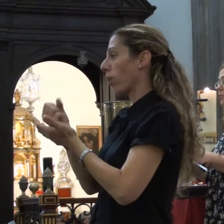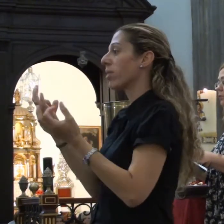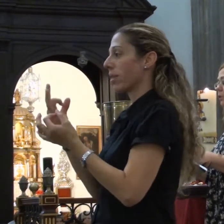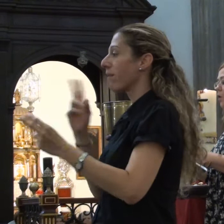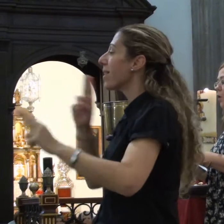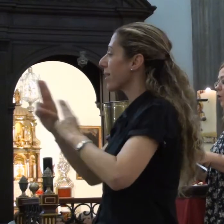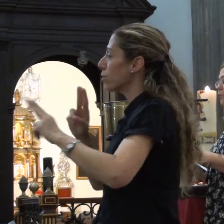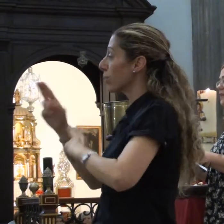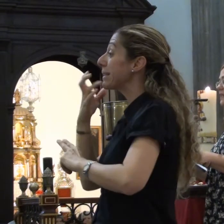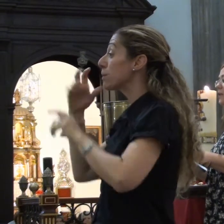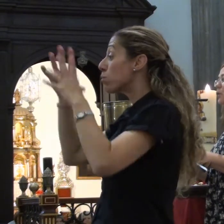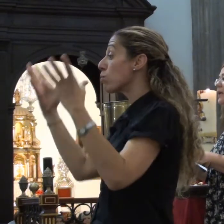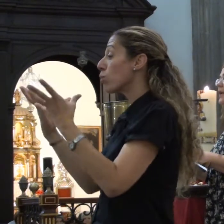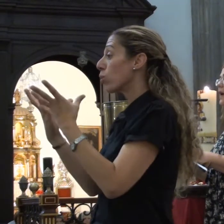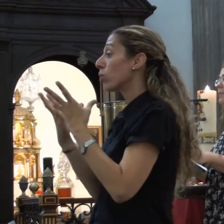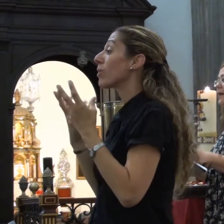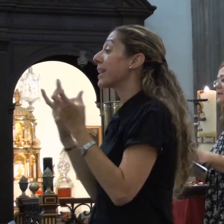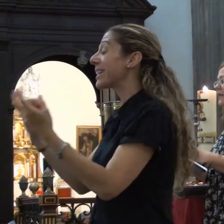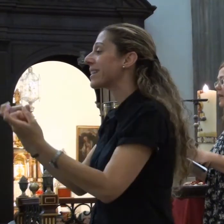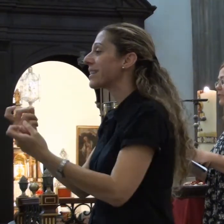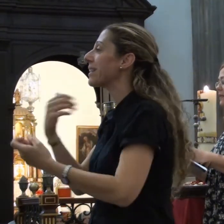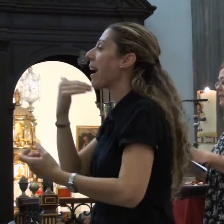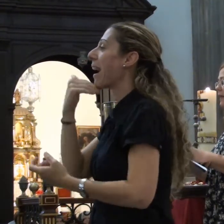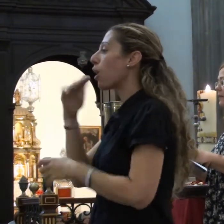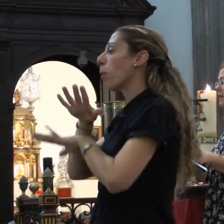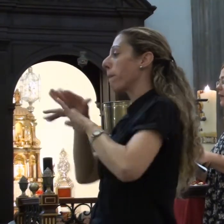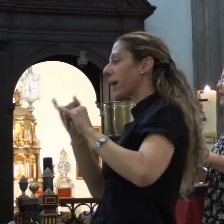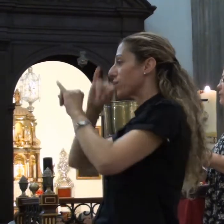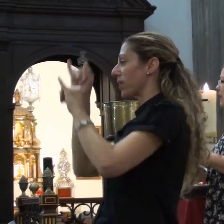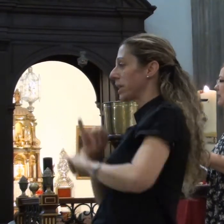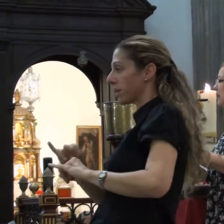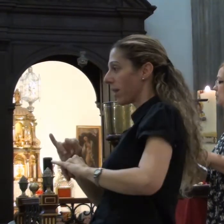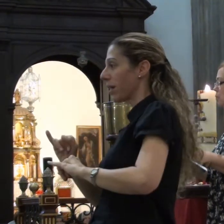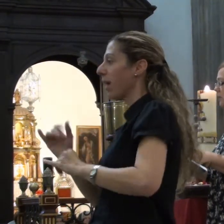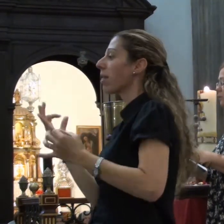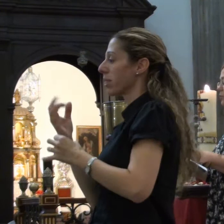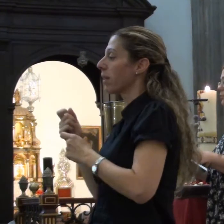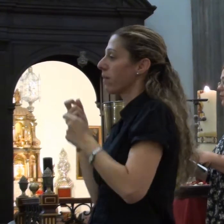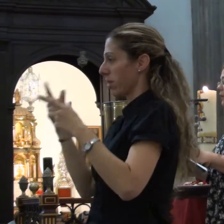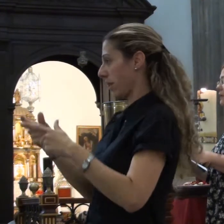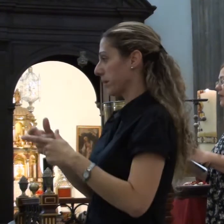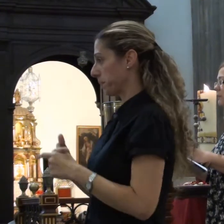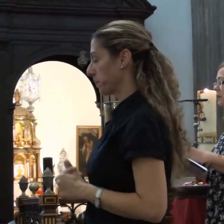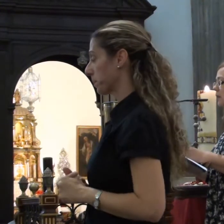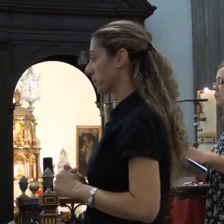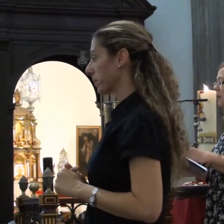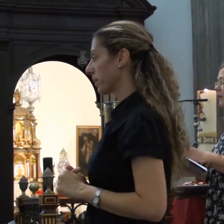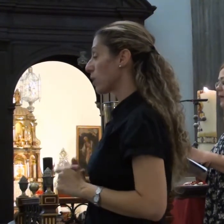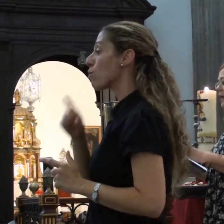del mundo ofreciéndoles la paz y la felicidad que vienen de Jesucristo